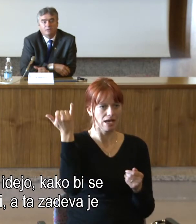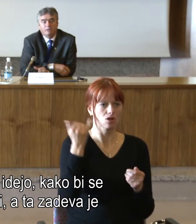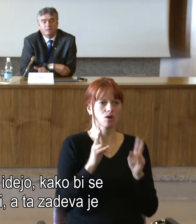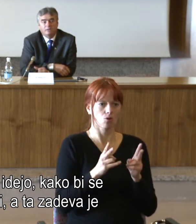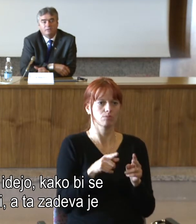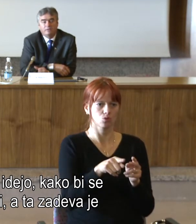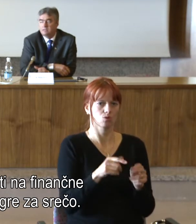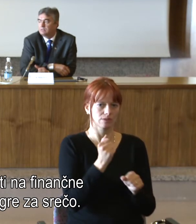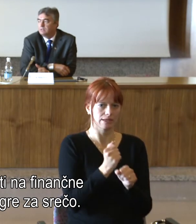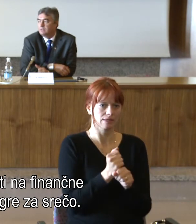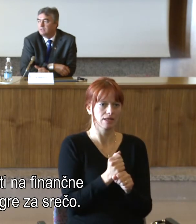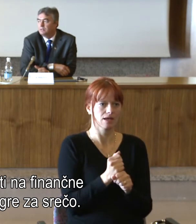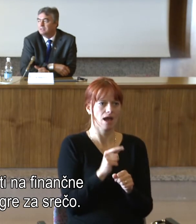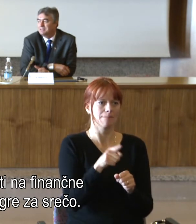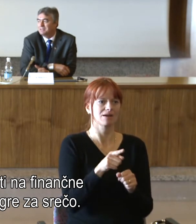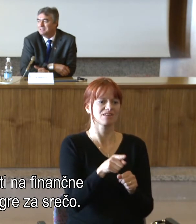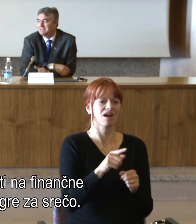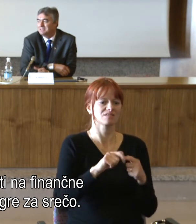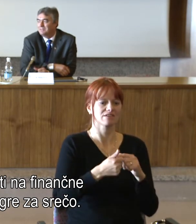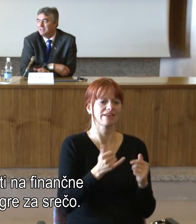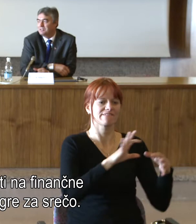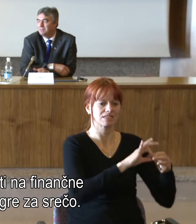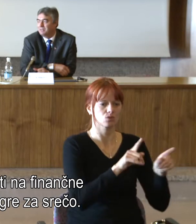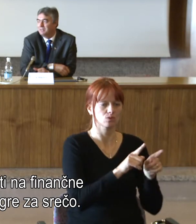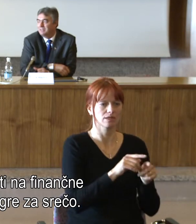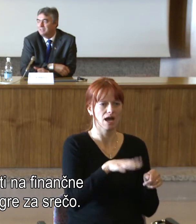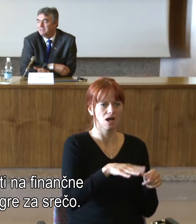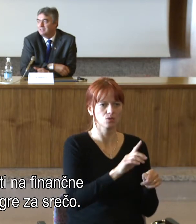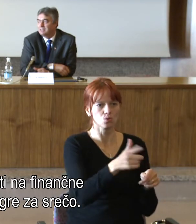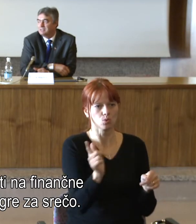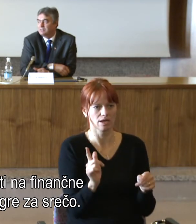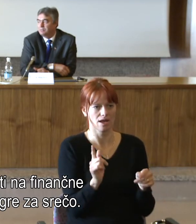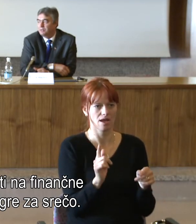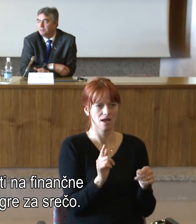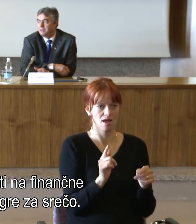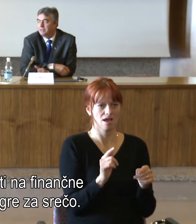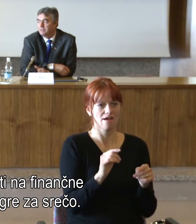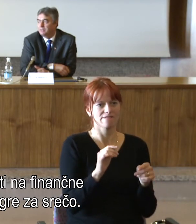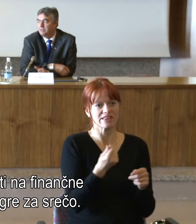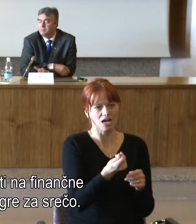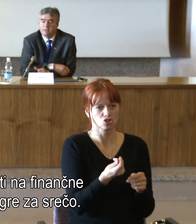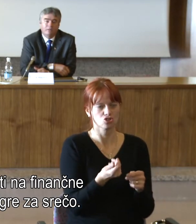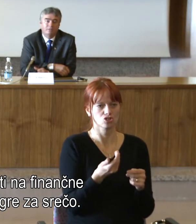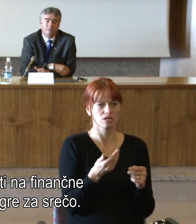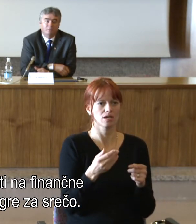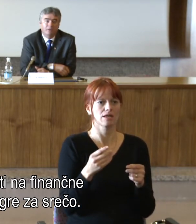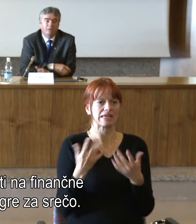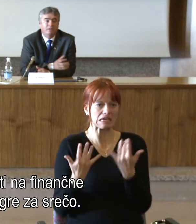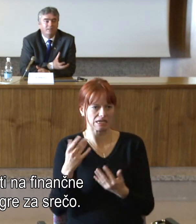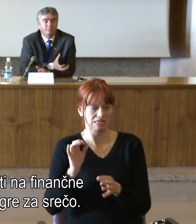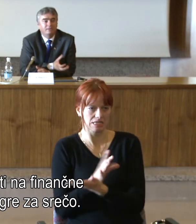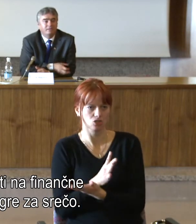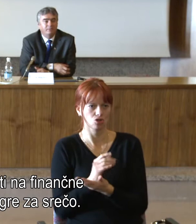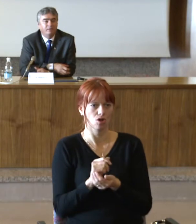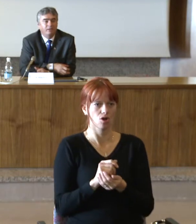ampak ta zadeva je vezana tudi na druge sektorje, zlasti finančne, pa igre na srečo in podobno. V preteklosti smo imeli